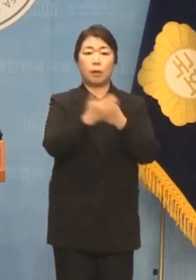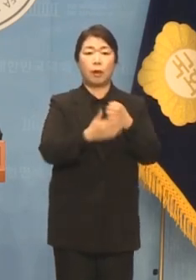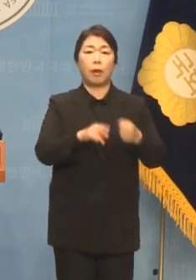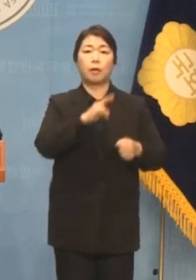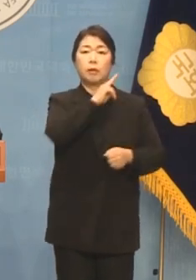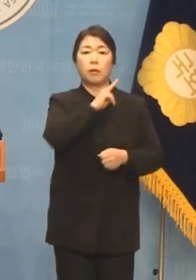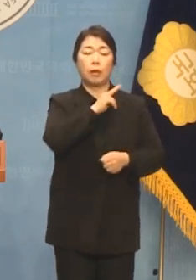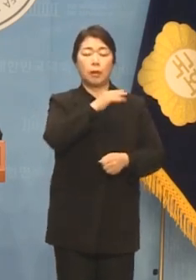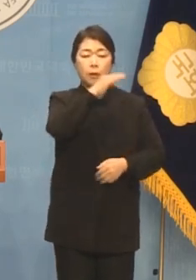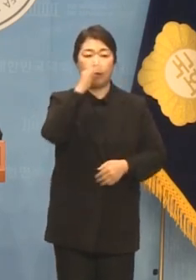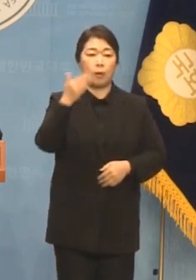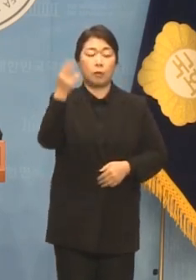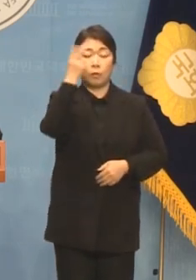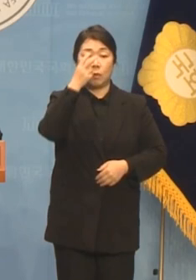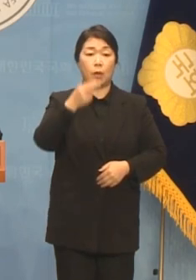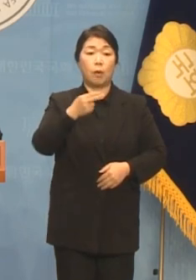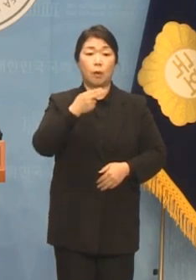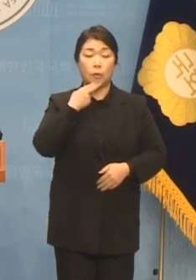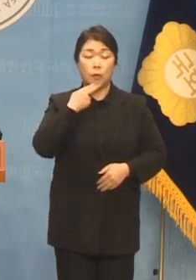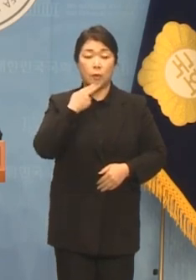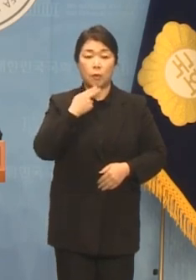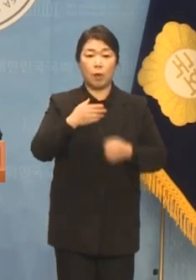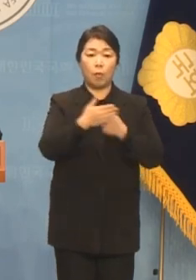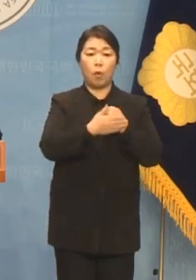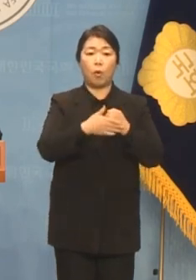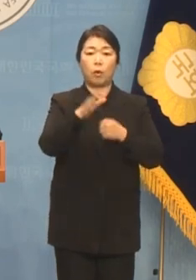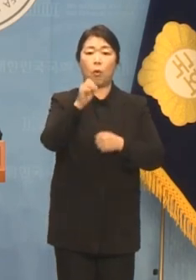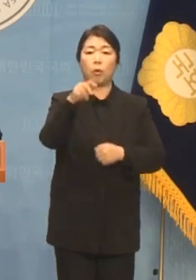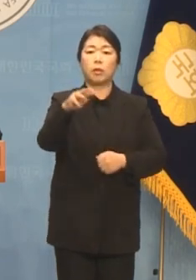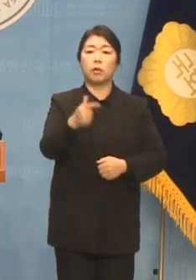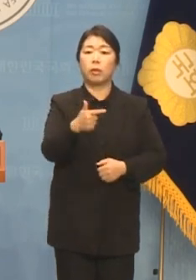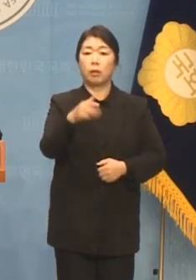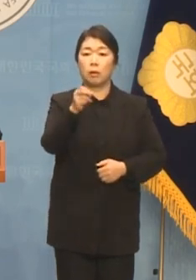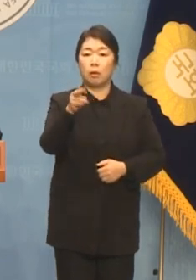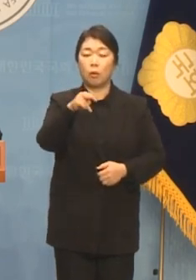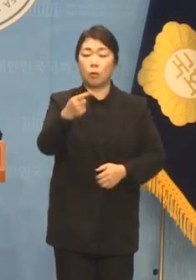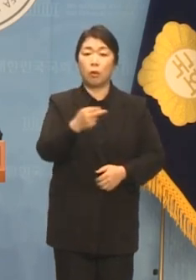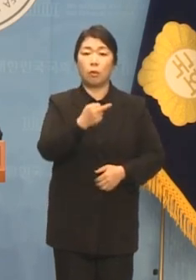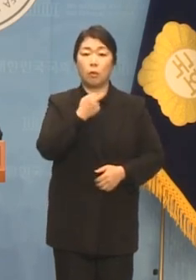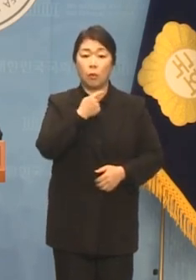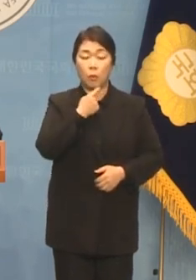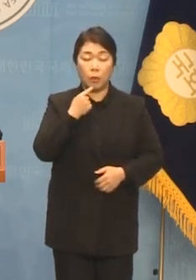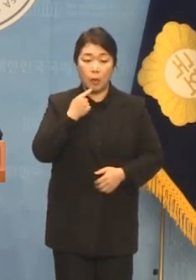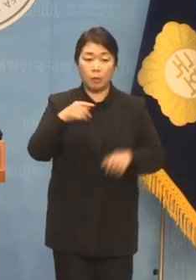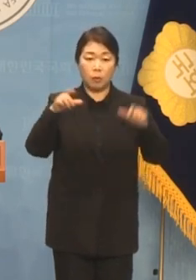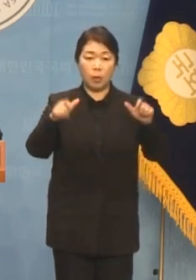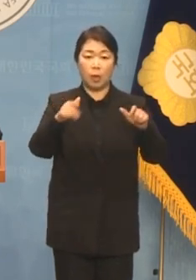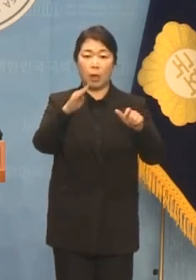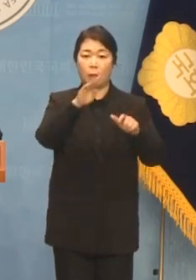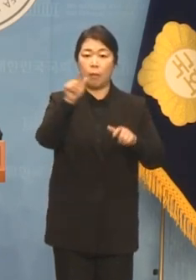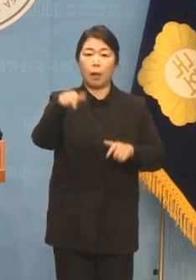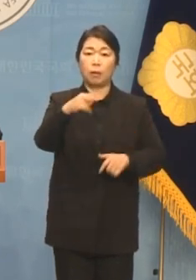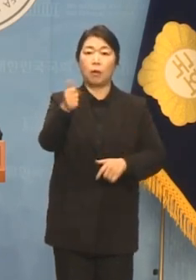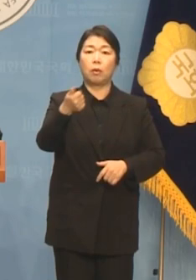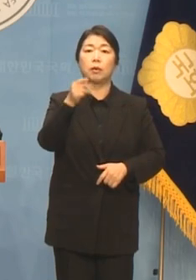받지 않은 충북 보은 옥천 영동 괴산군의 박덕흠